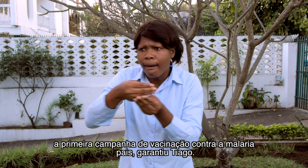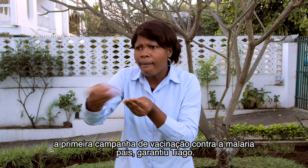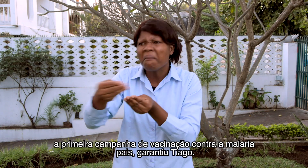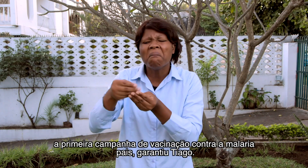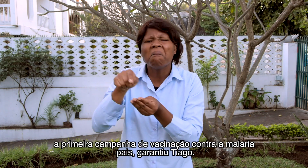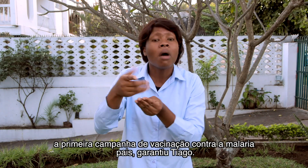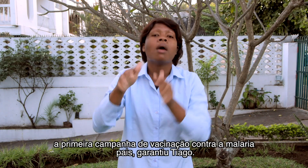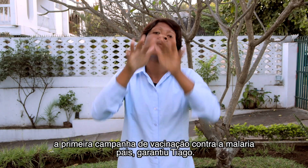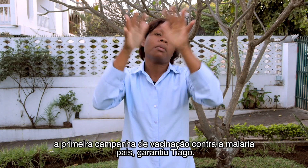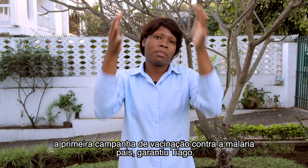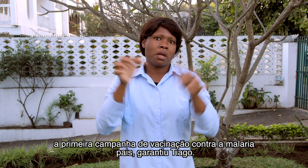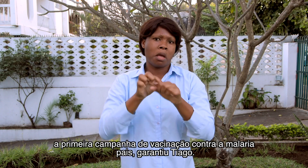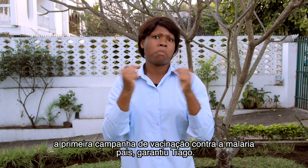malária no país, garantiu Tiago.